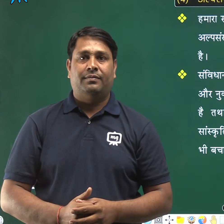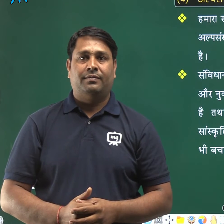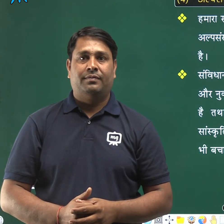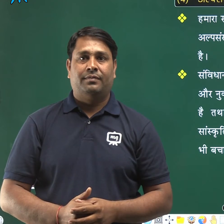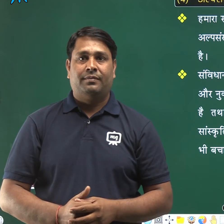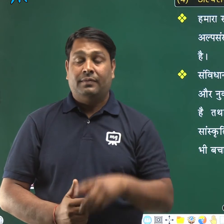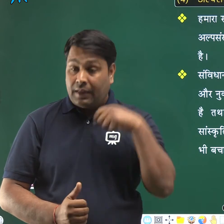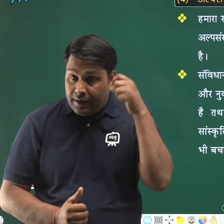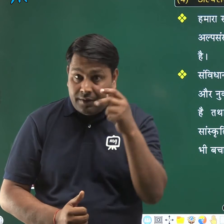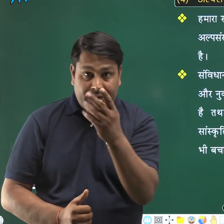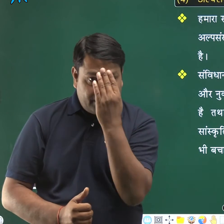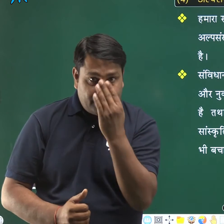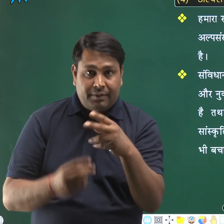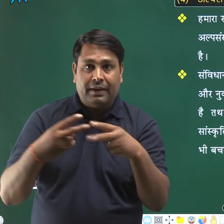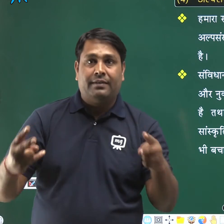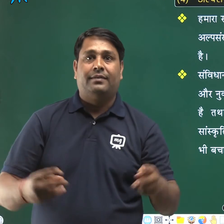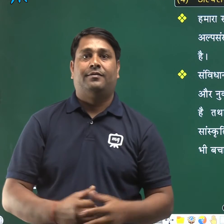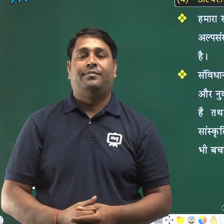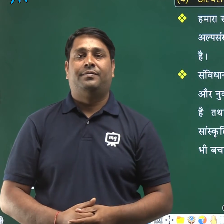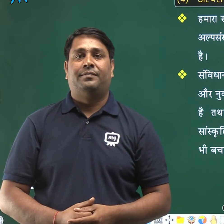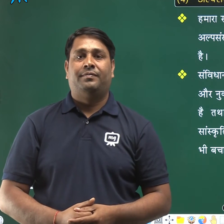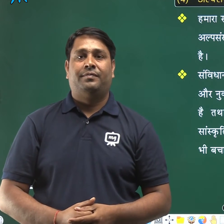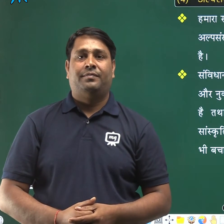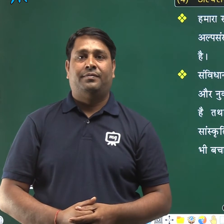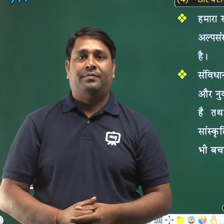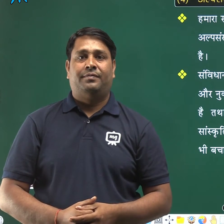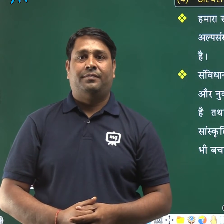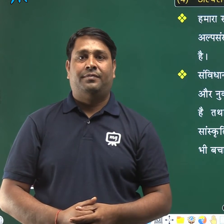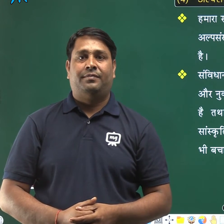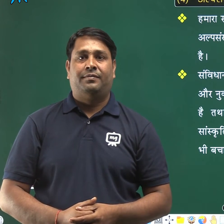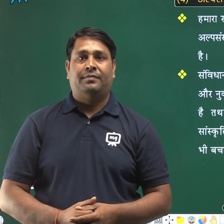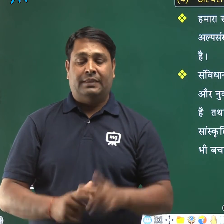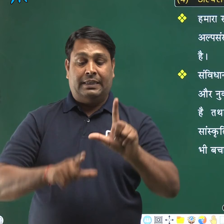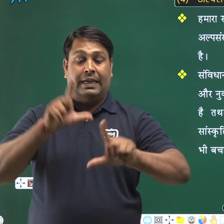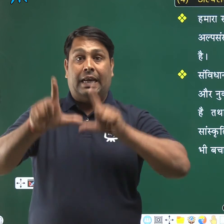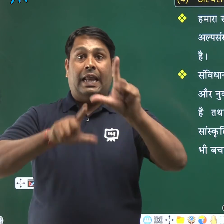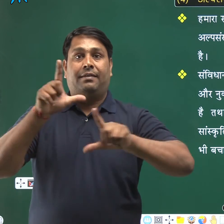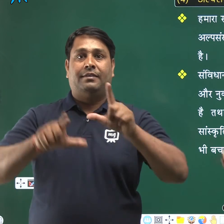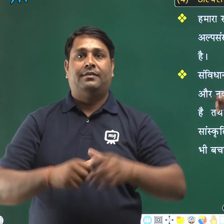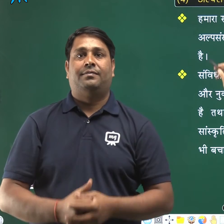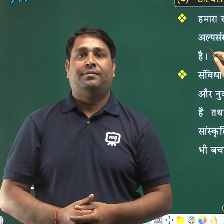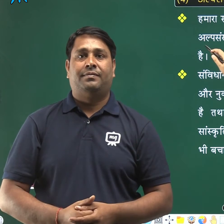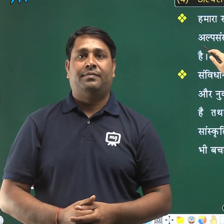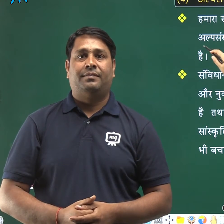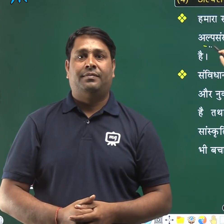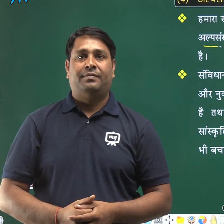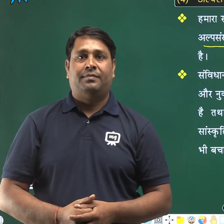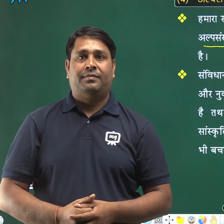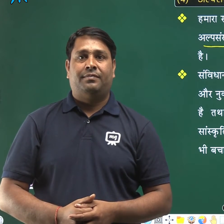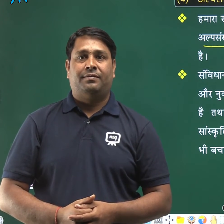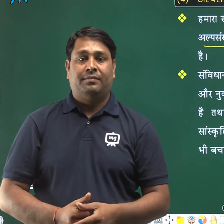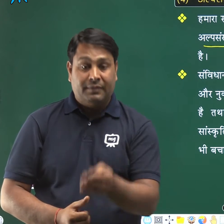धार्मिक और भाषाई